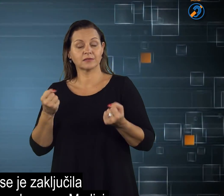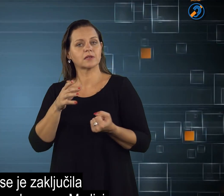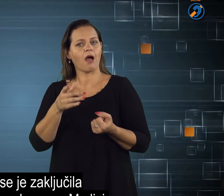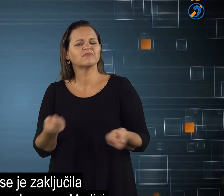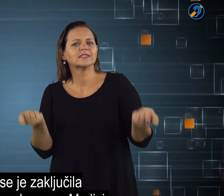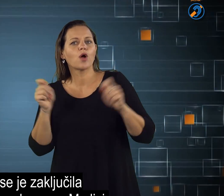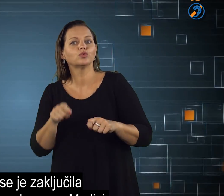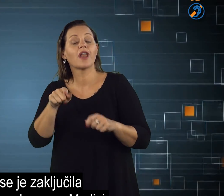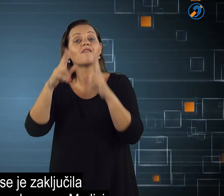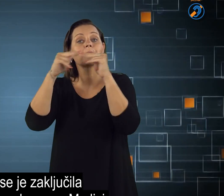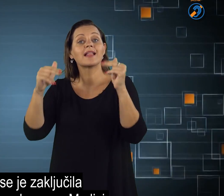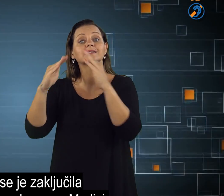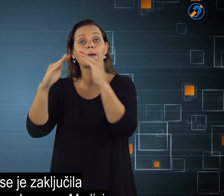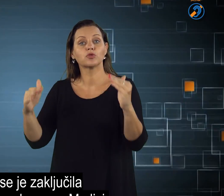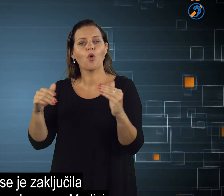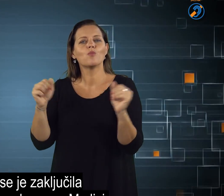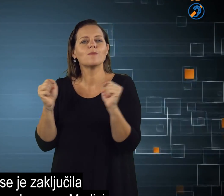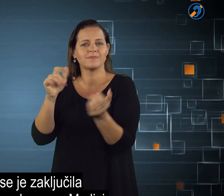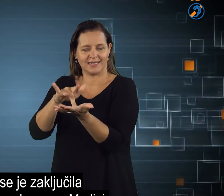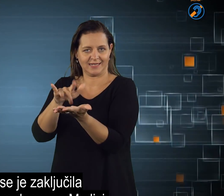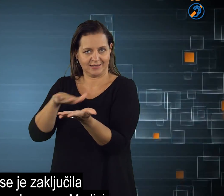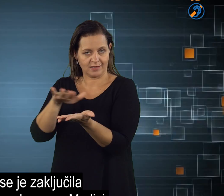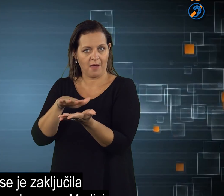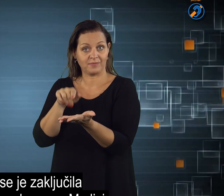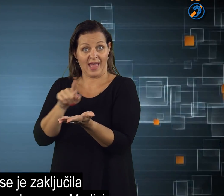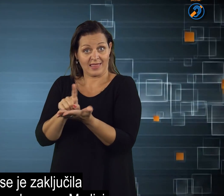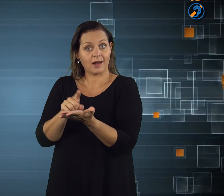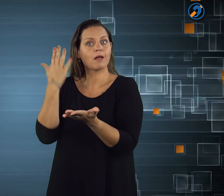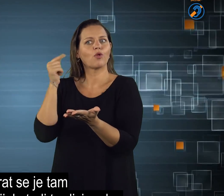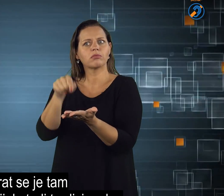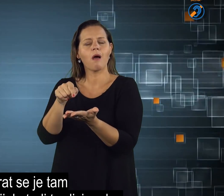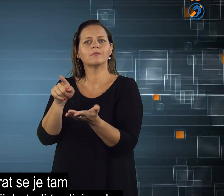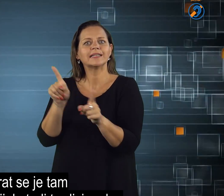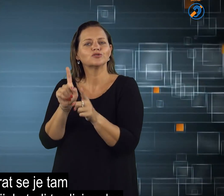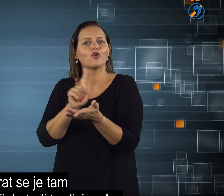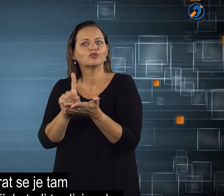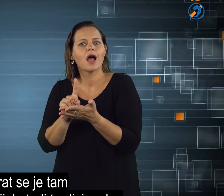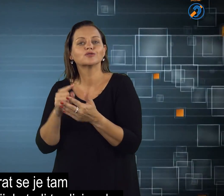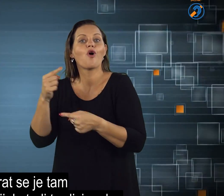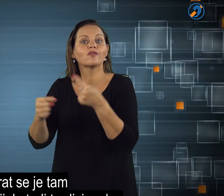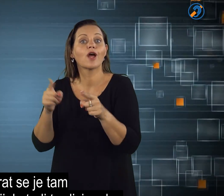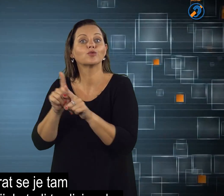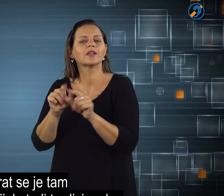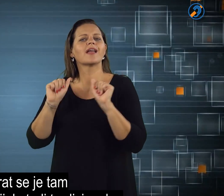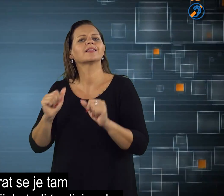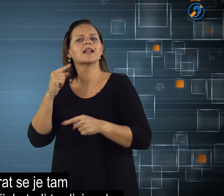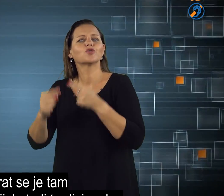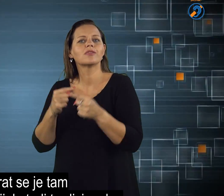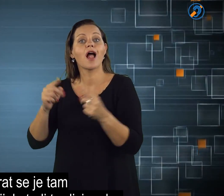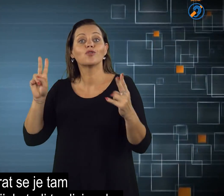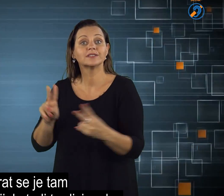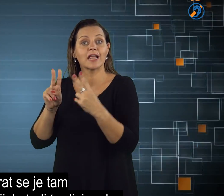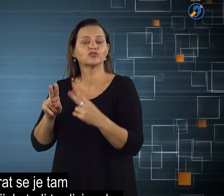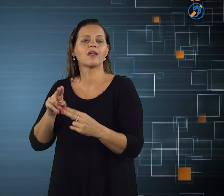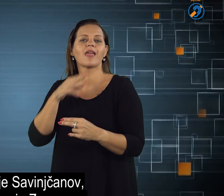Akcija se je zaključila v planinskem domu na Mrzlici. Takrat se je tam istočasno odvijalo tudi